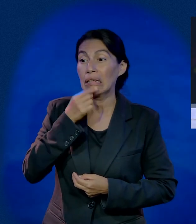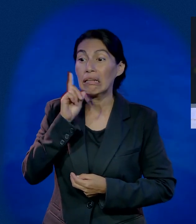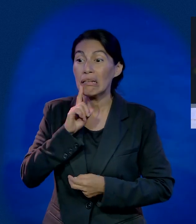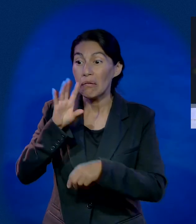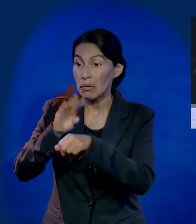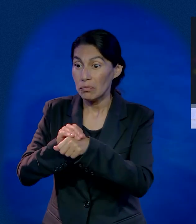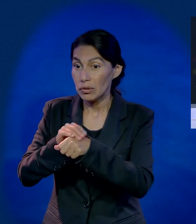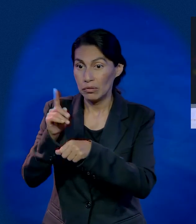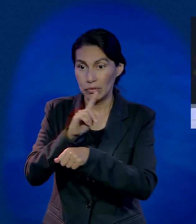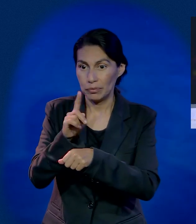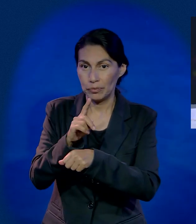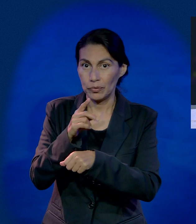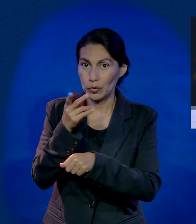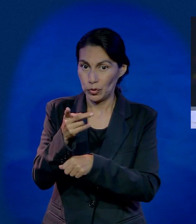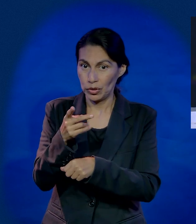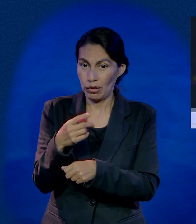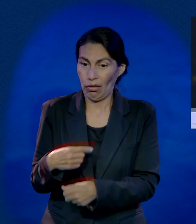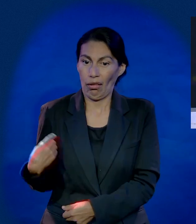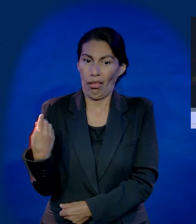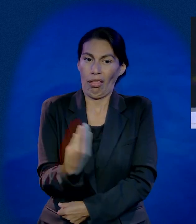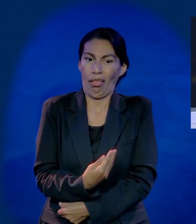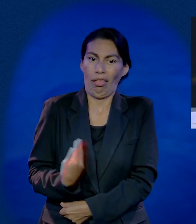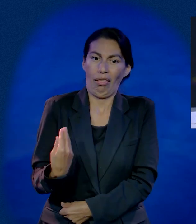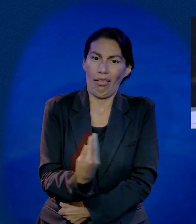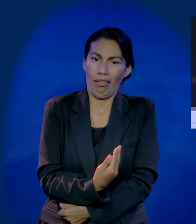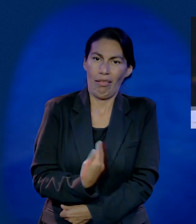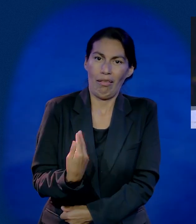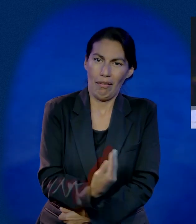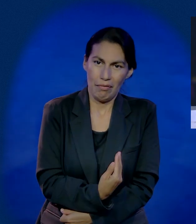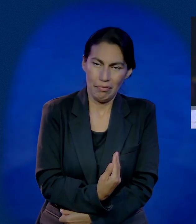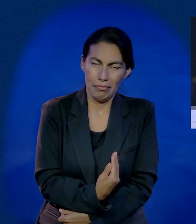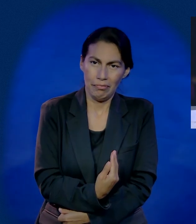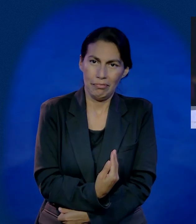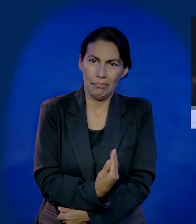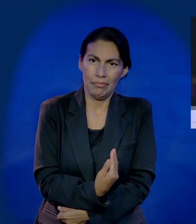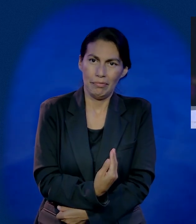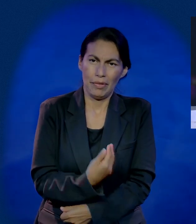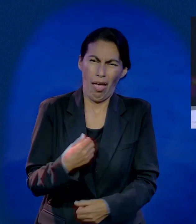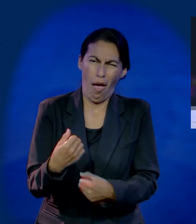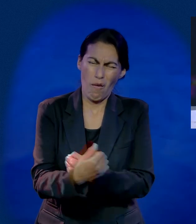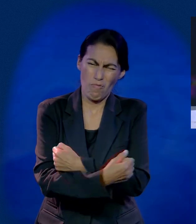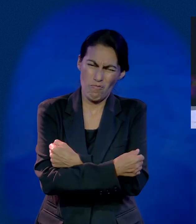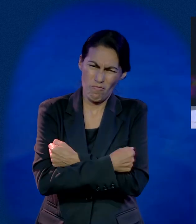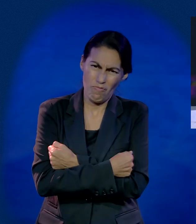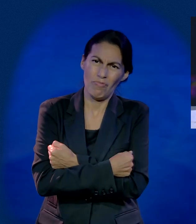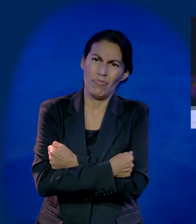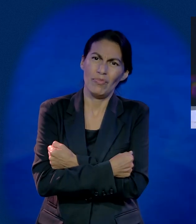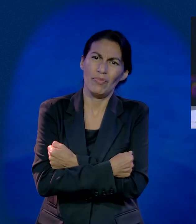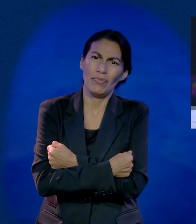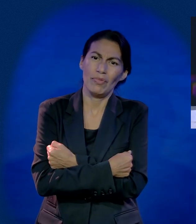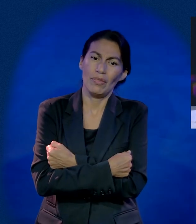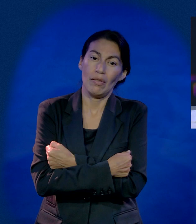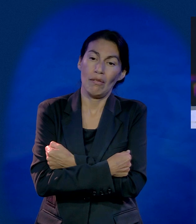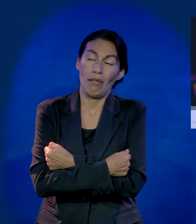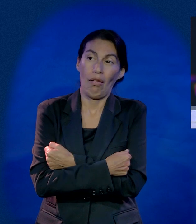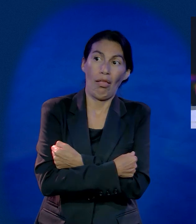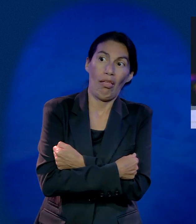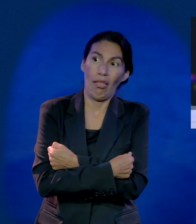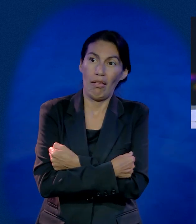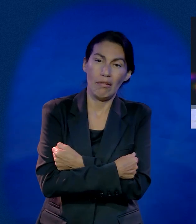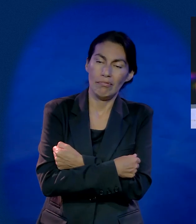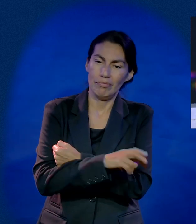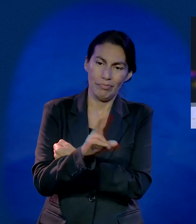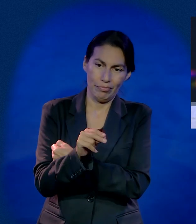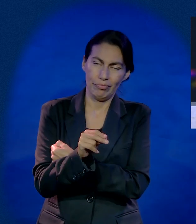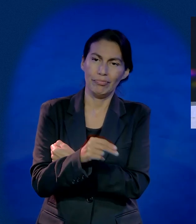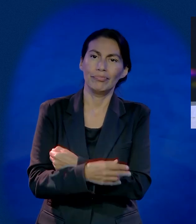rápido. La niña no se va a dejar. Yo necesito que usted la envuelva como taquito en la sábana. Y entonces